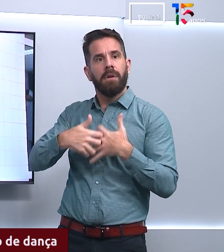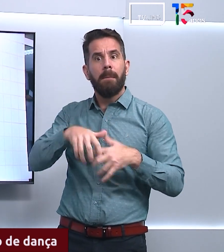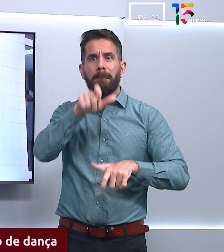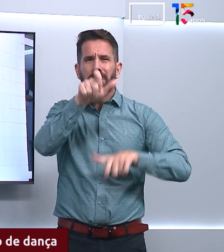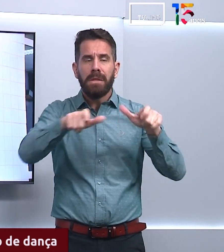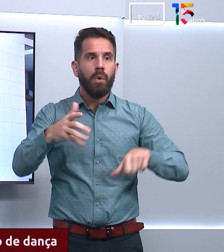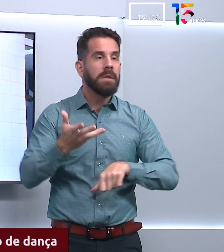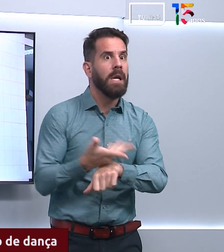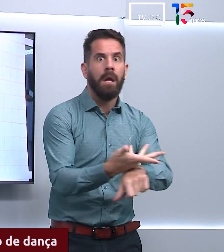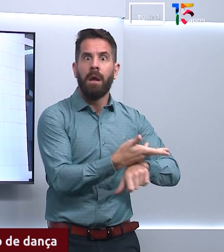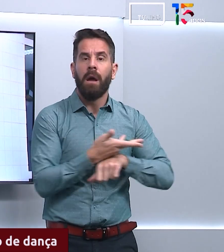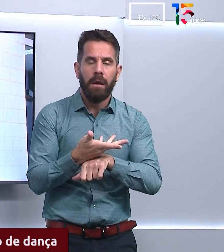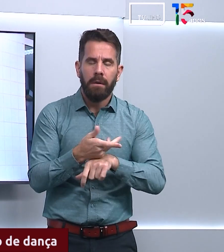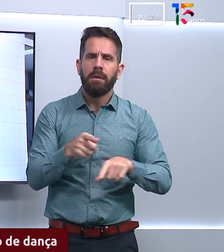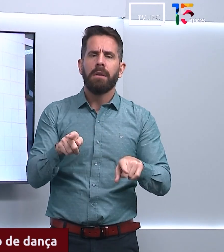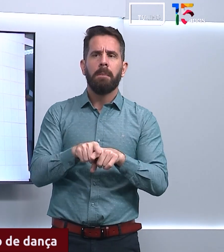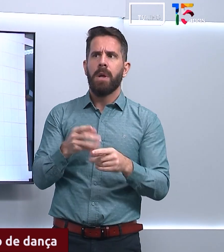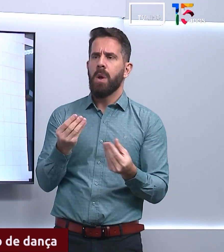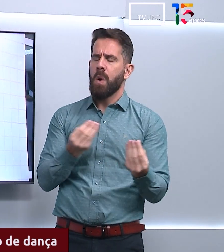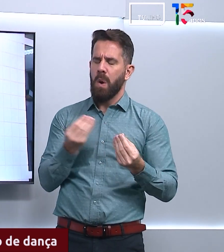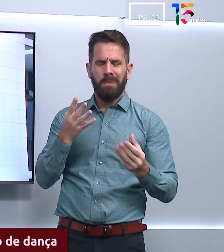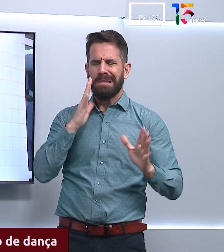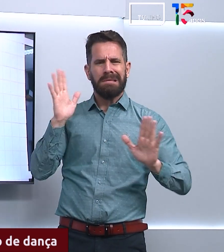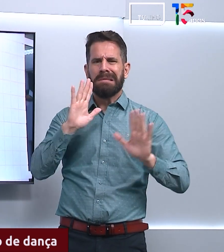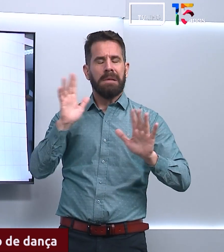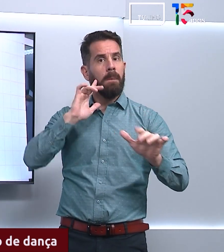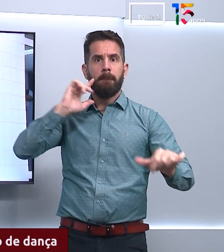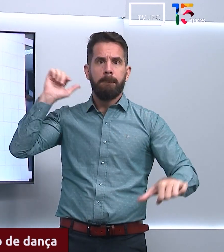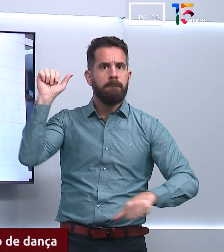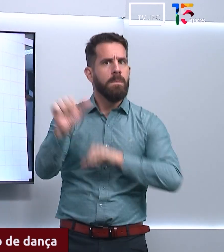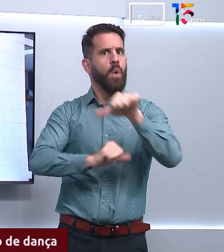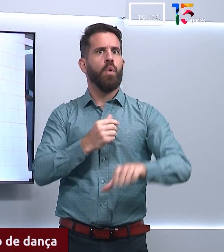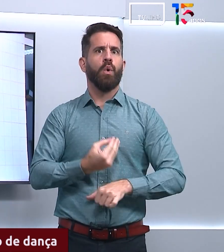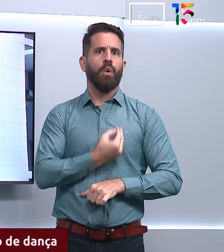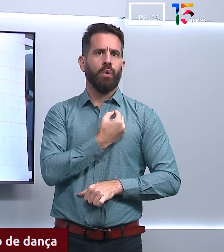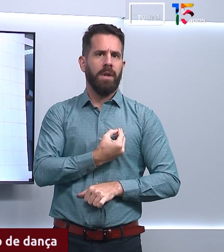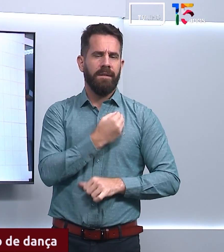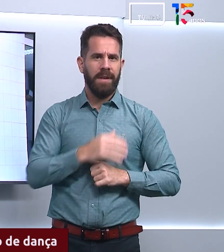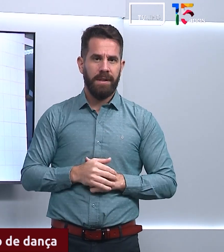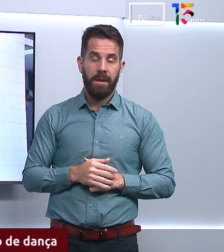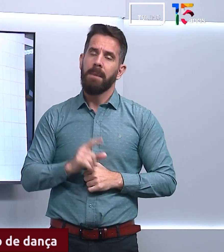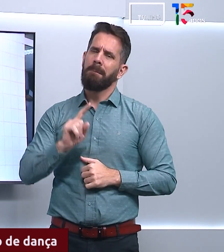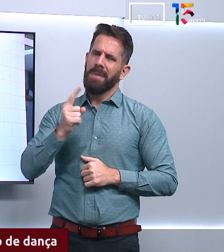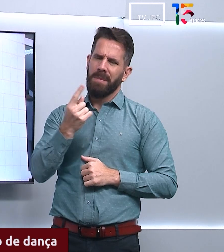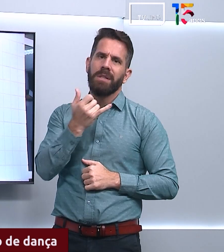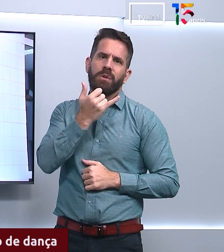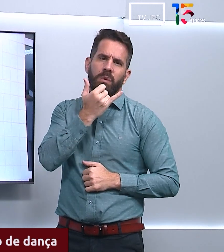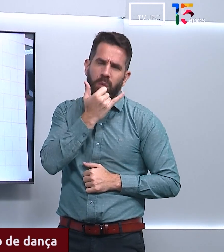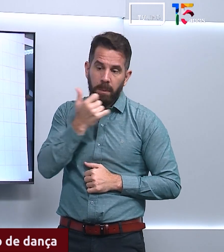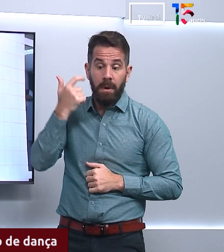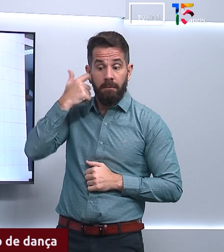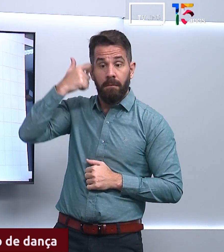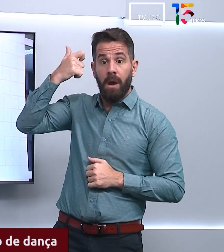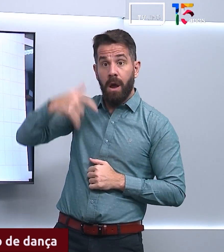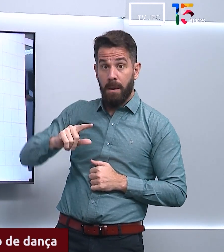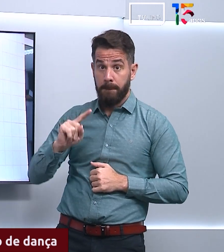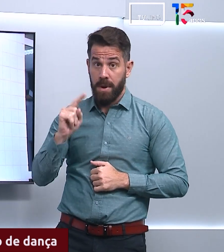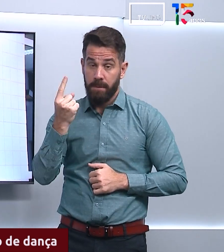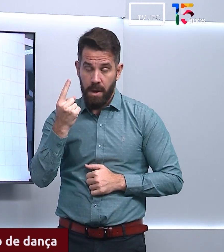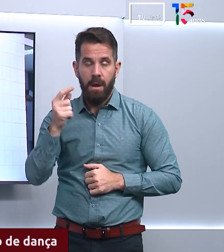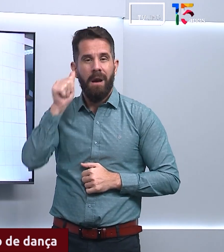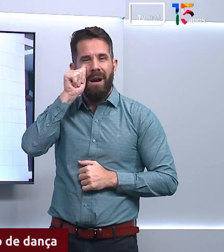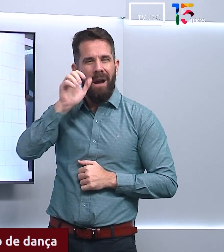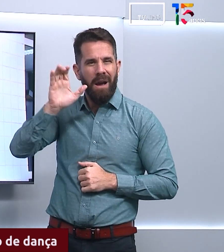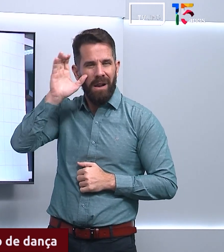e também formas aí de quebrar esse ciclo antes de continuar falando sobre isso eu vou fazer a minha autodescrição eu sou a Ana